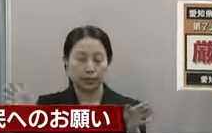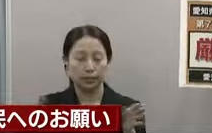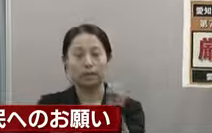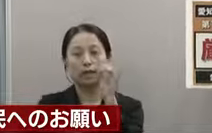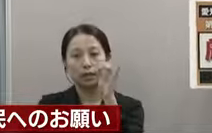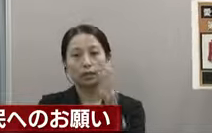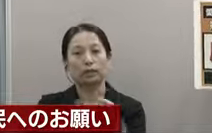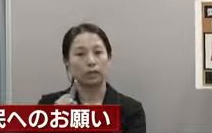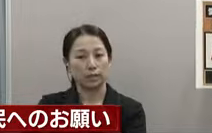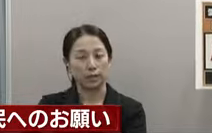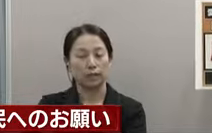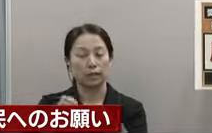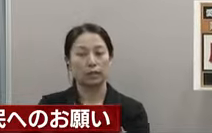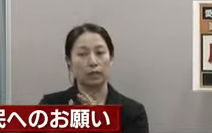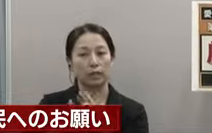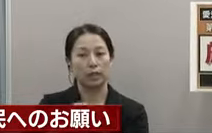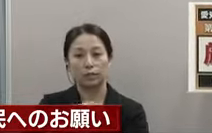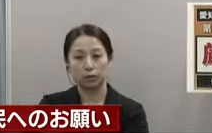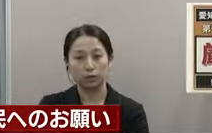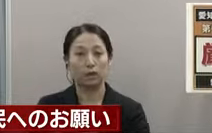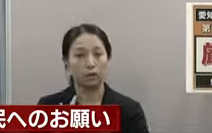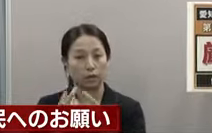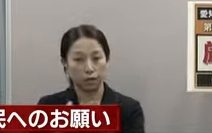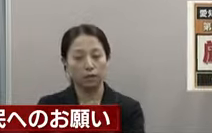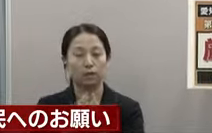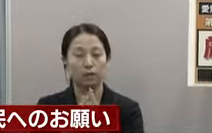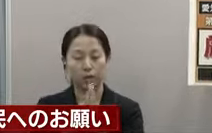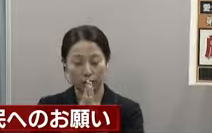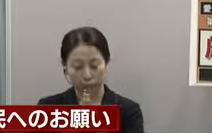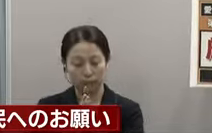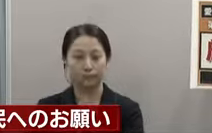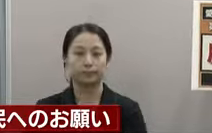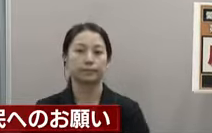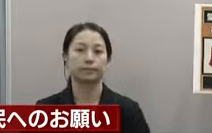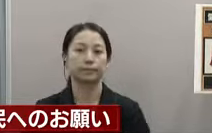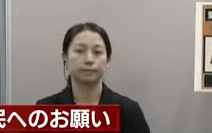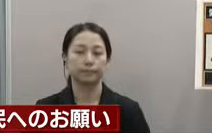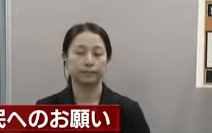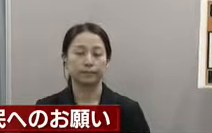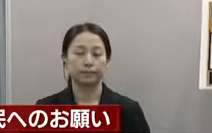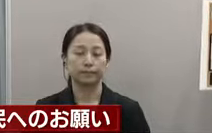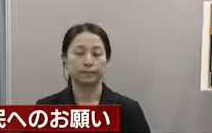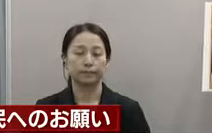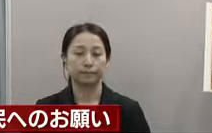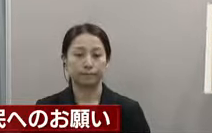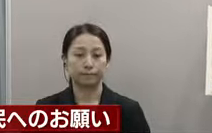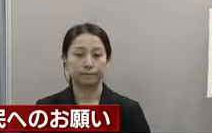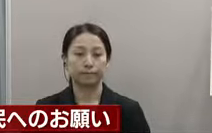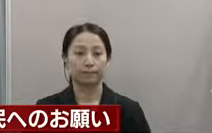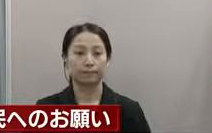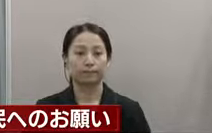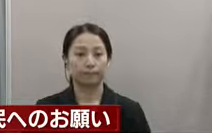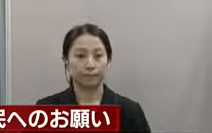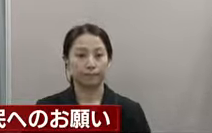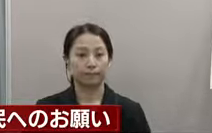感染防止対策そして3回目4回目の爆沈接種の検討を呼び掛けていますなど業務だ